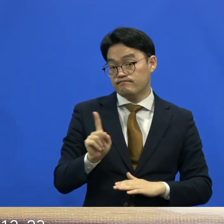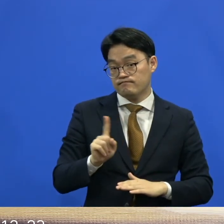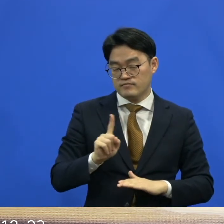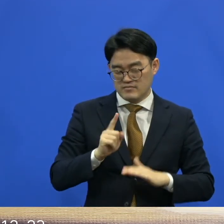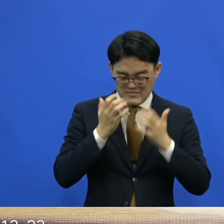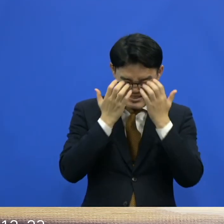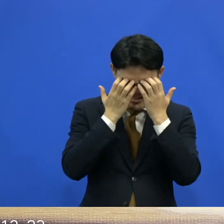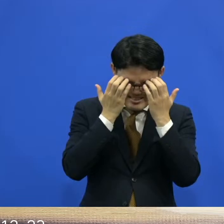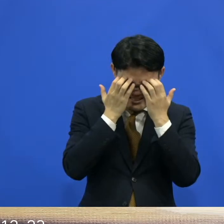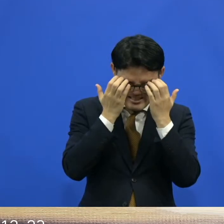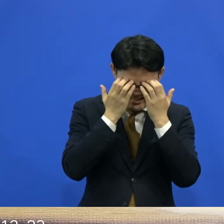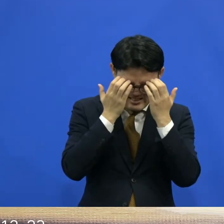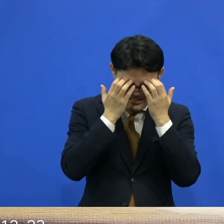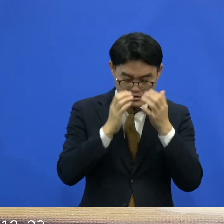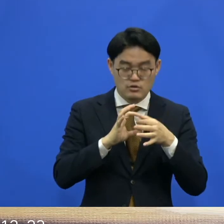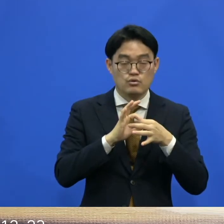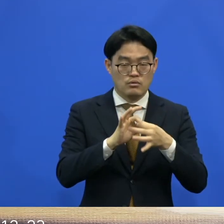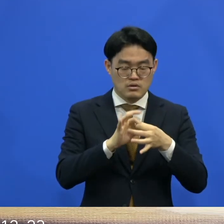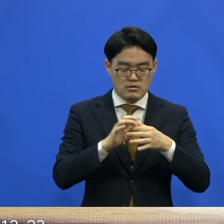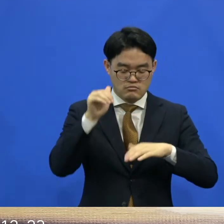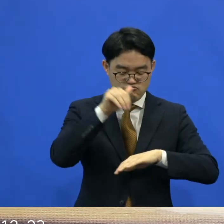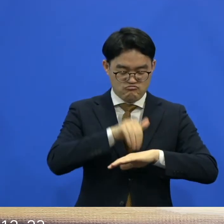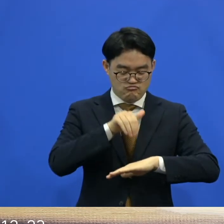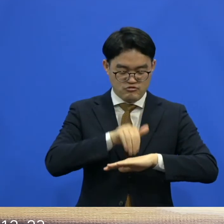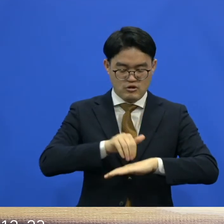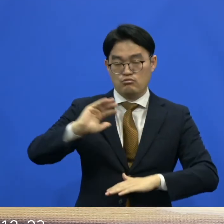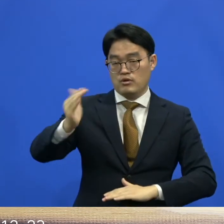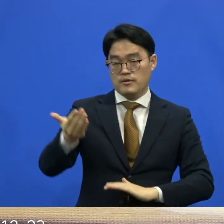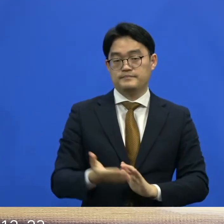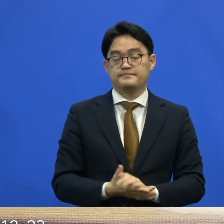시련을 통해서만 이루어집니다.